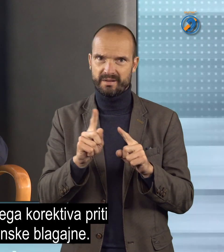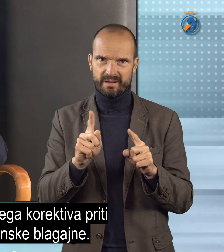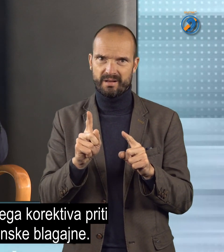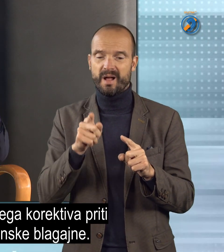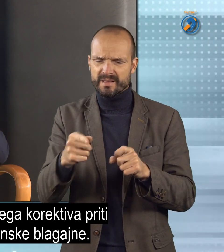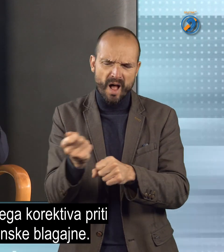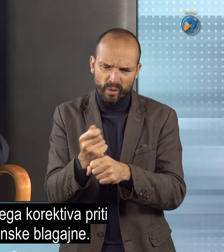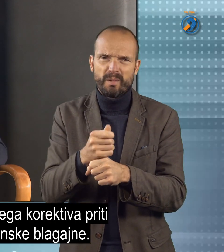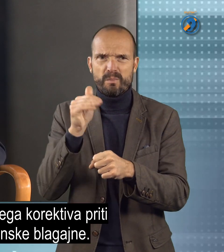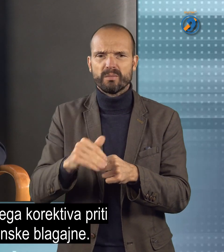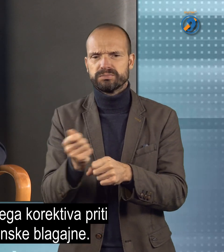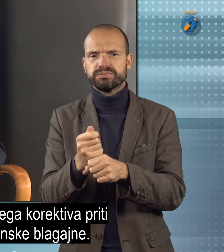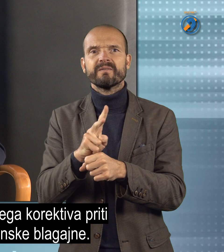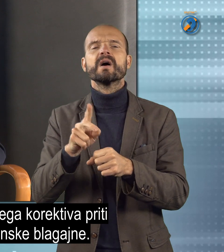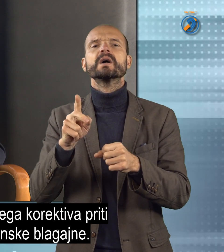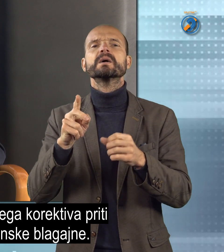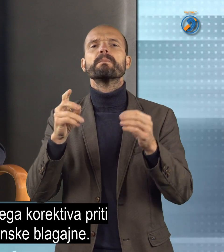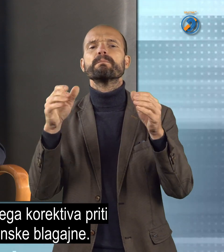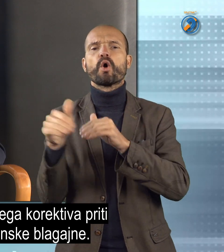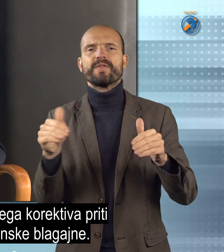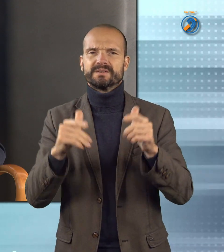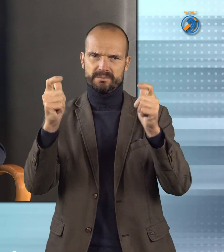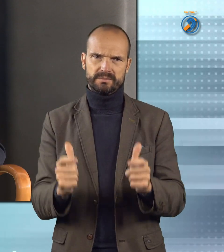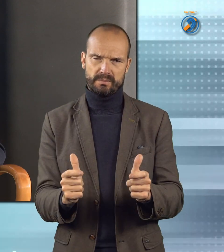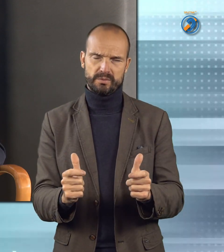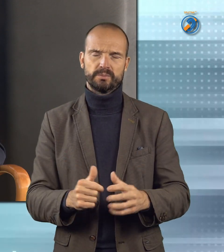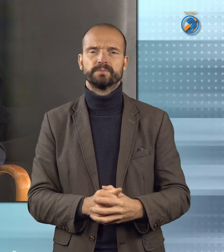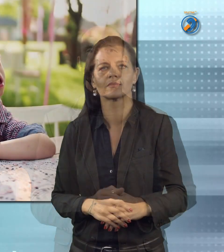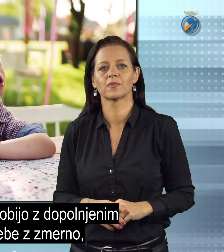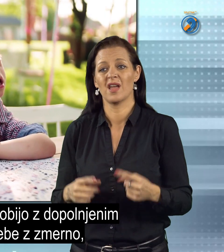tega korektiva priti že znotraj pokojninske blagajne.